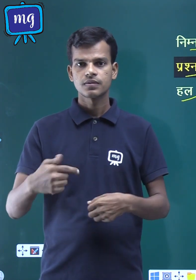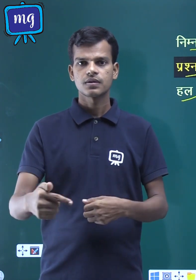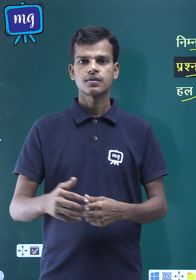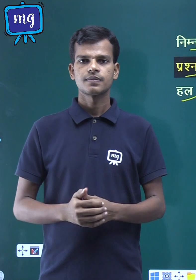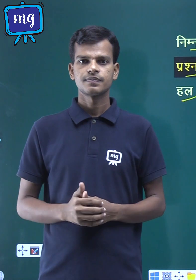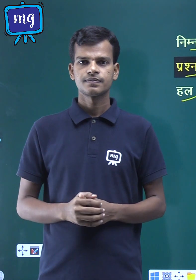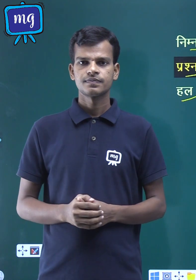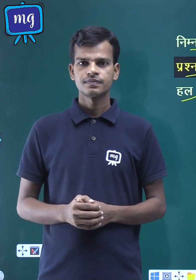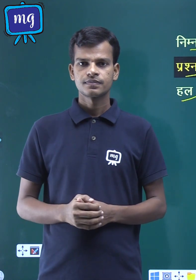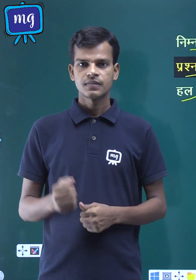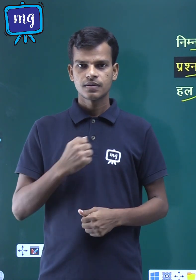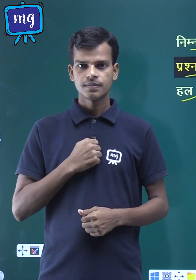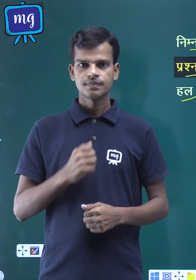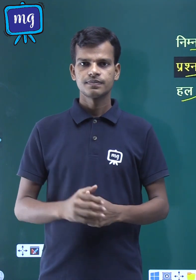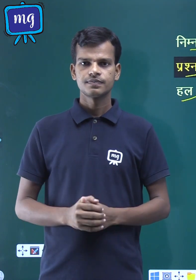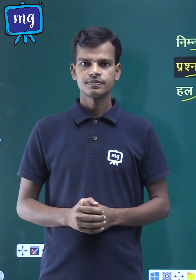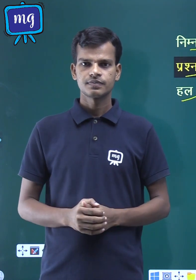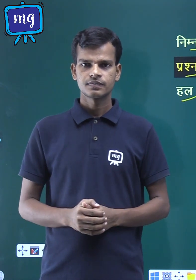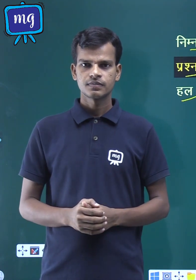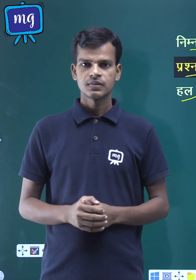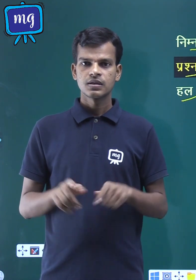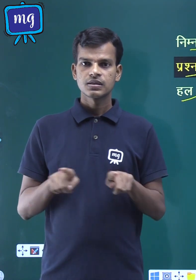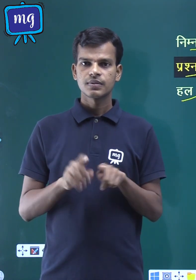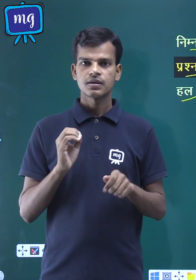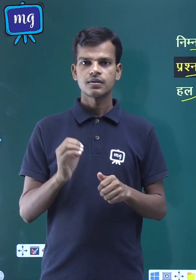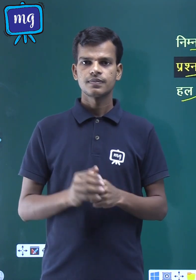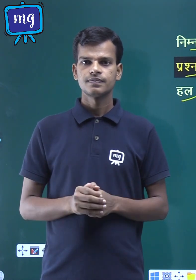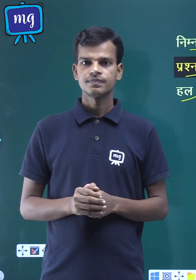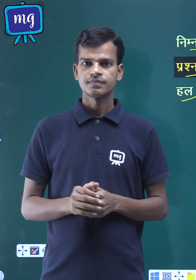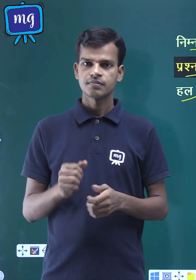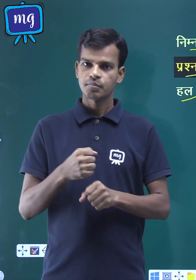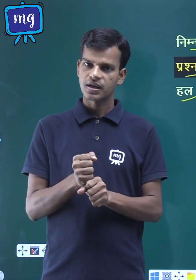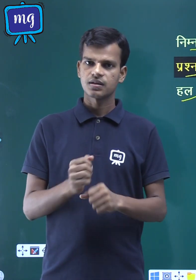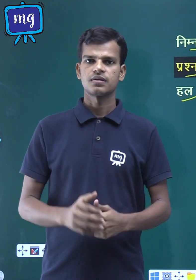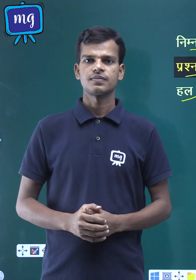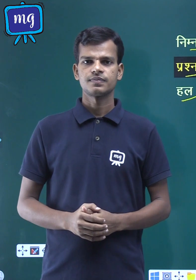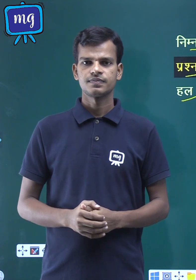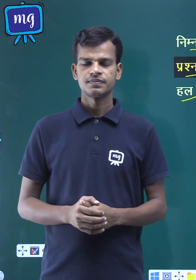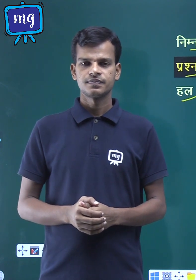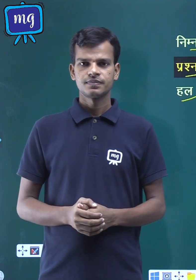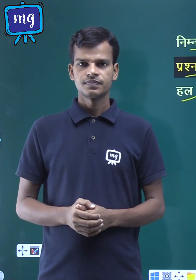अनुसार हम समीकरण बनाते हैं।